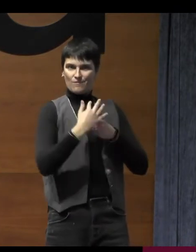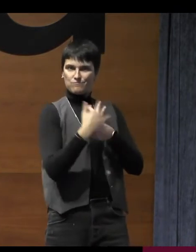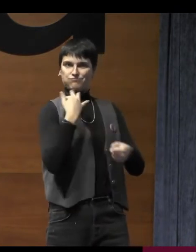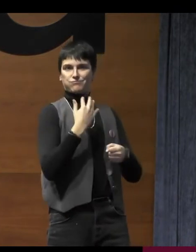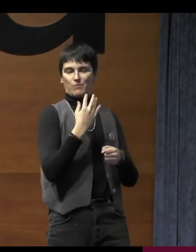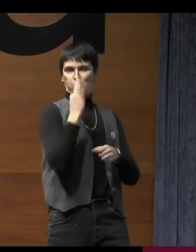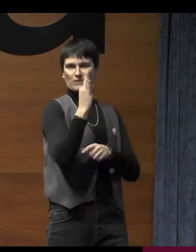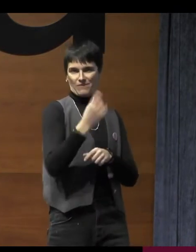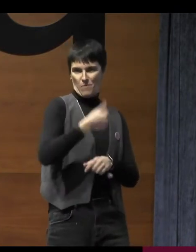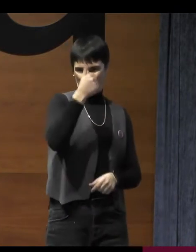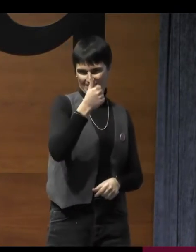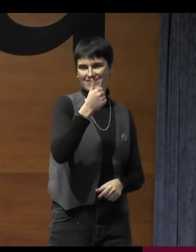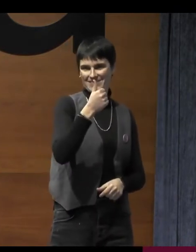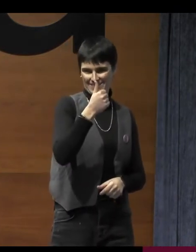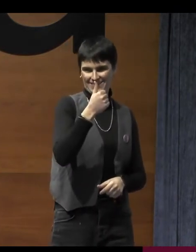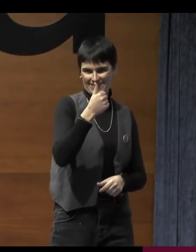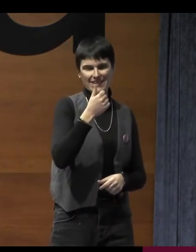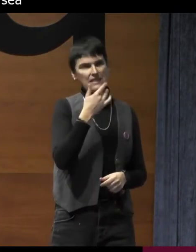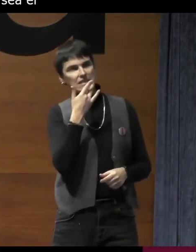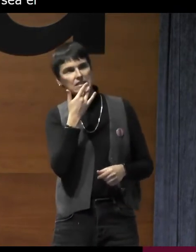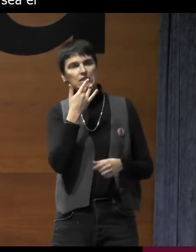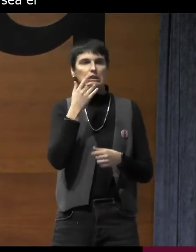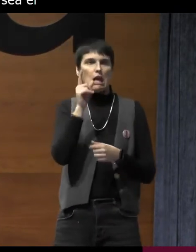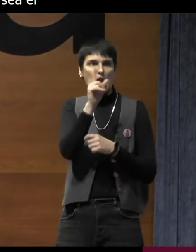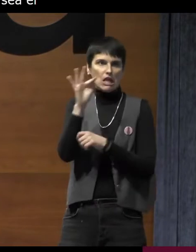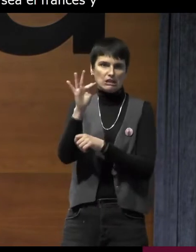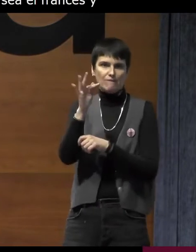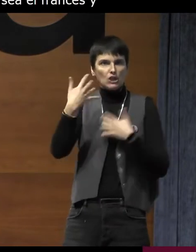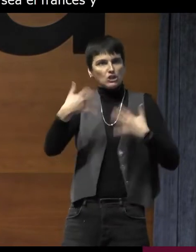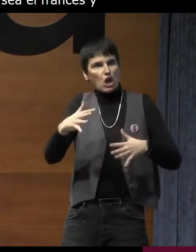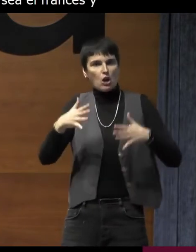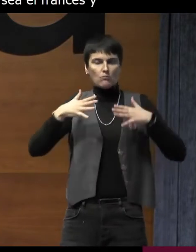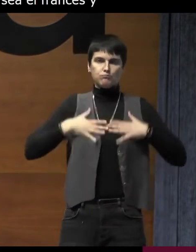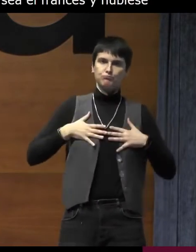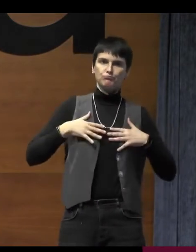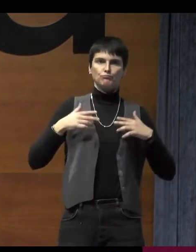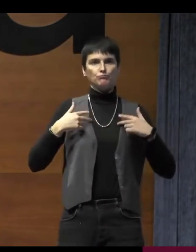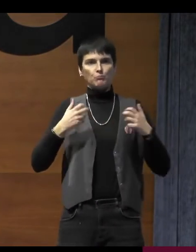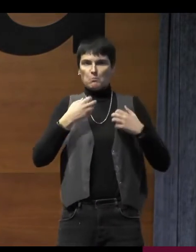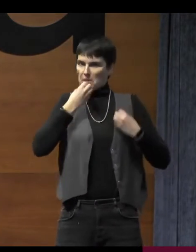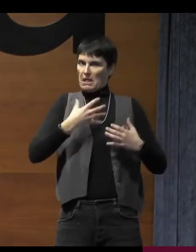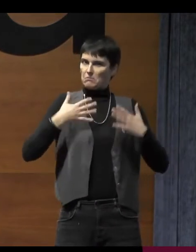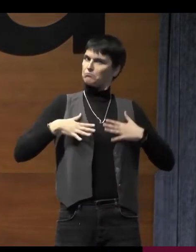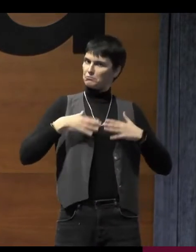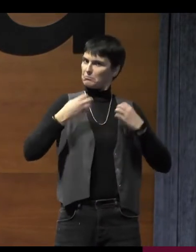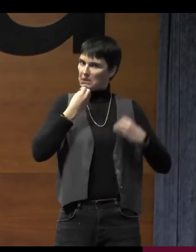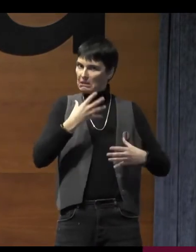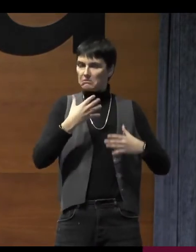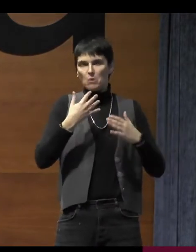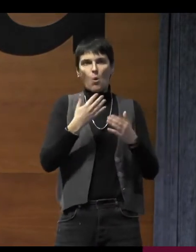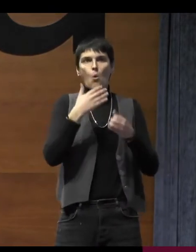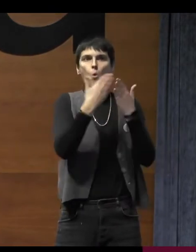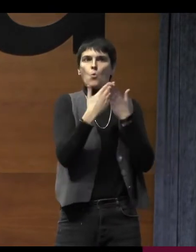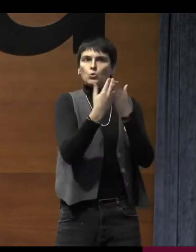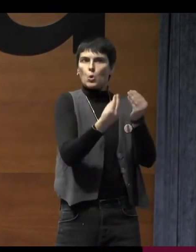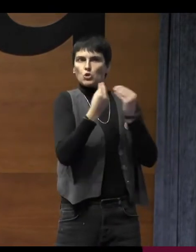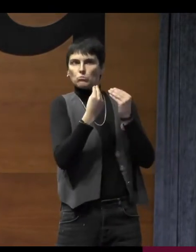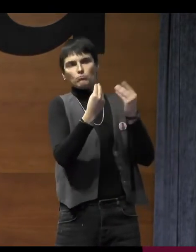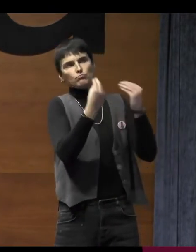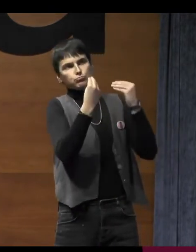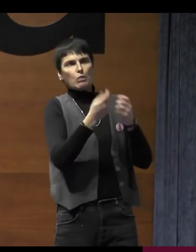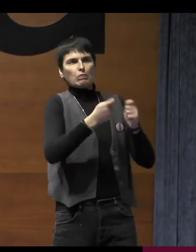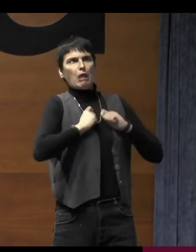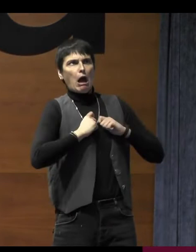francés y hubiesen elegido la opción de examinarse en LSF, la lengua de signos